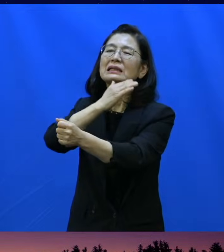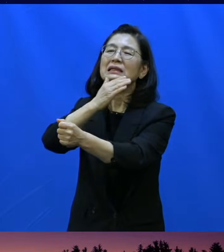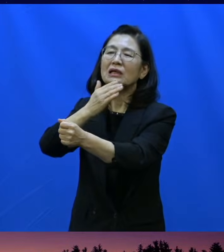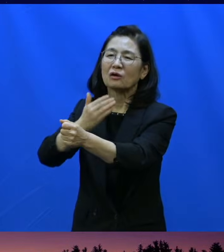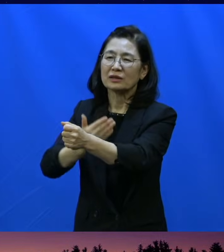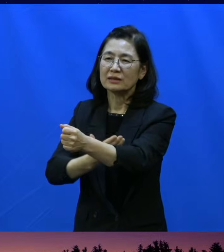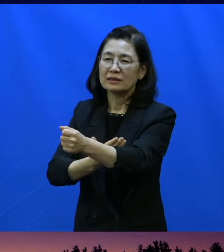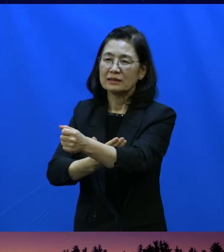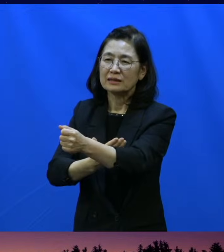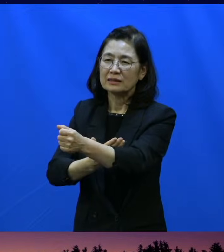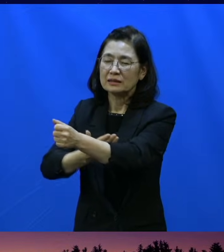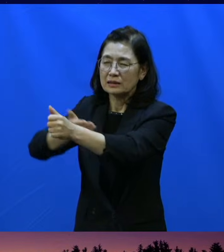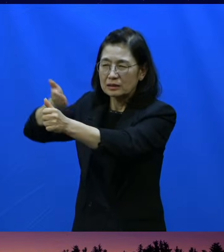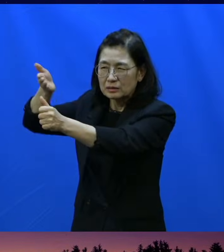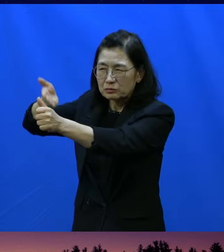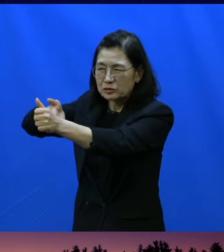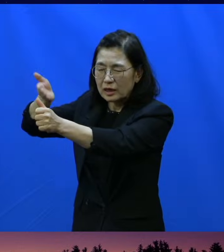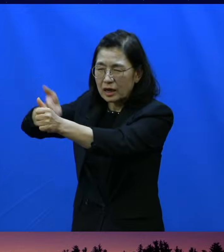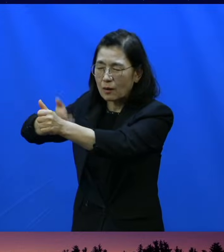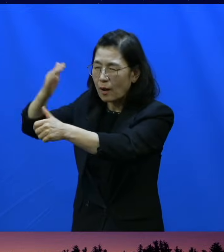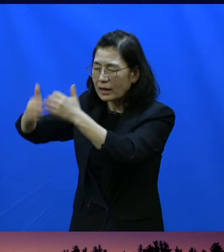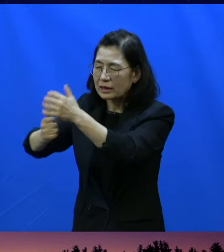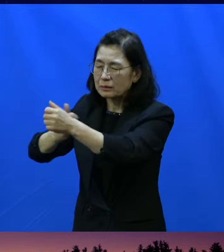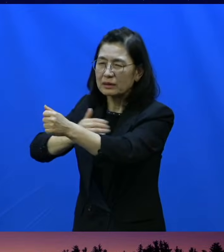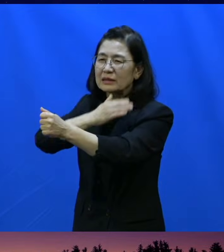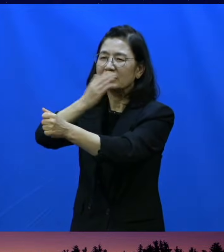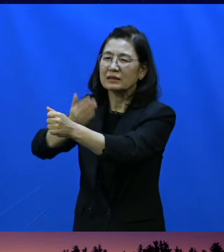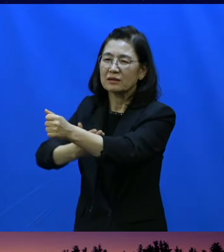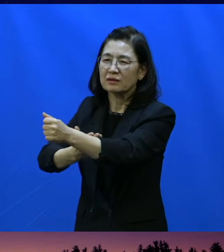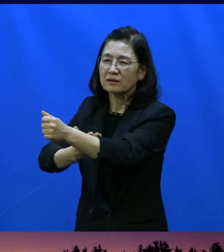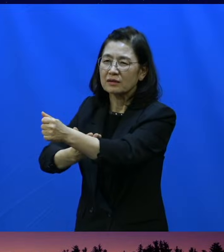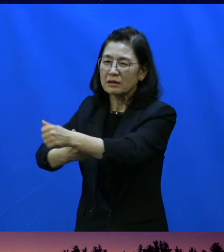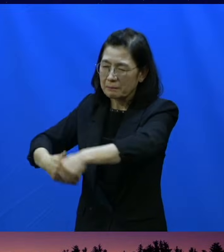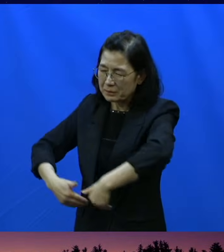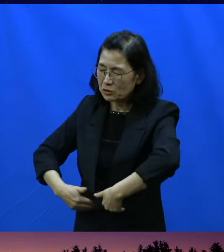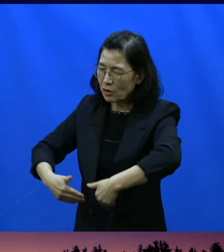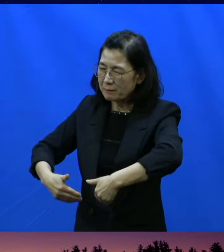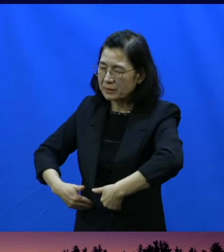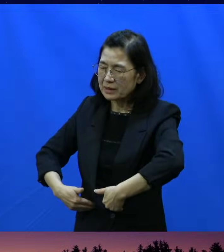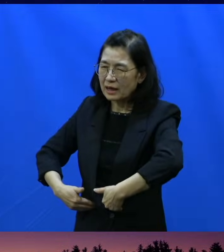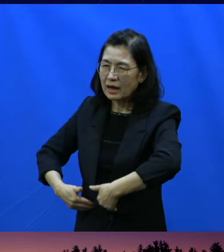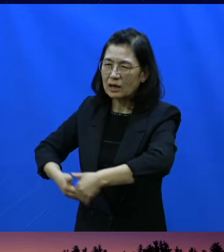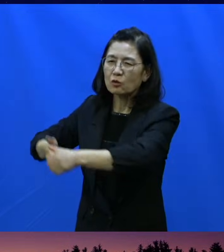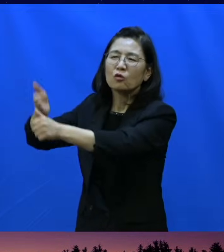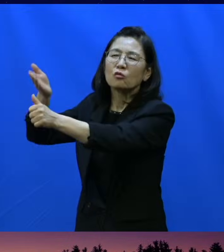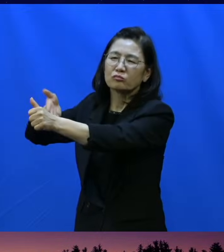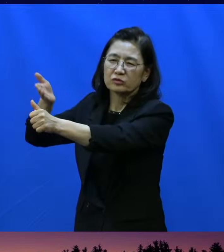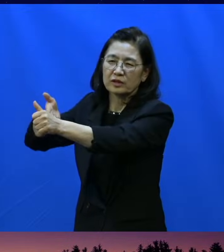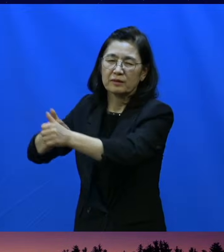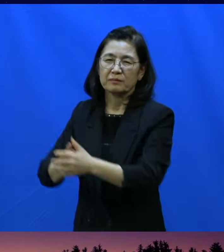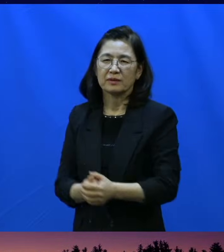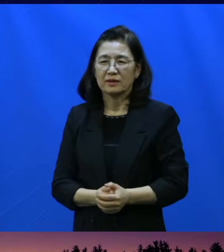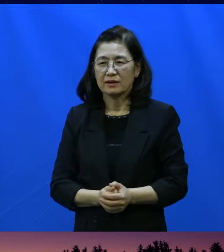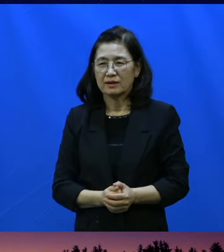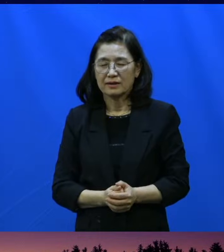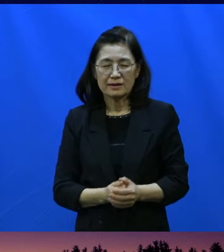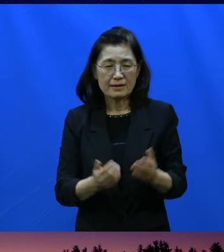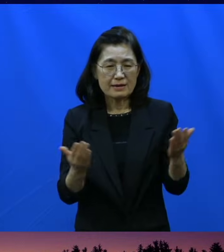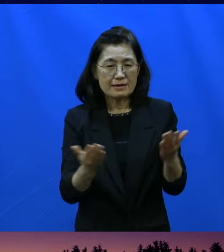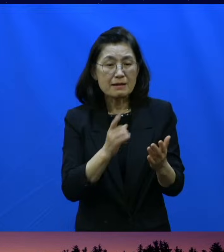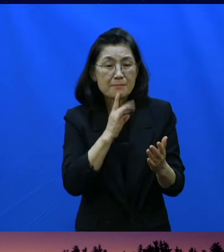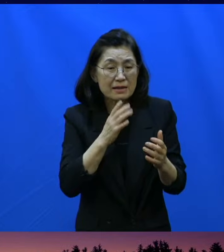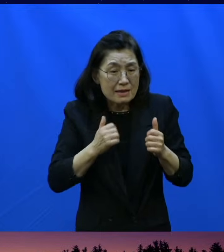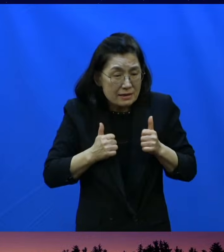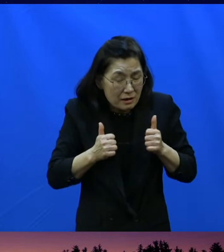우리의 한계 지점에서 멈추는 것이 아니라 넘어서는 일이 기도예요. 일만 열심히 하는 사람은 자기 자신에게 초점을 맞추고 있는